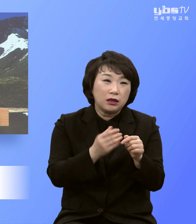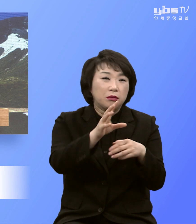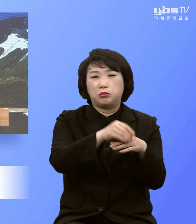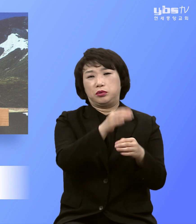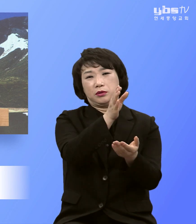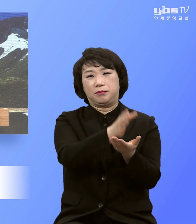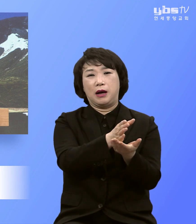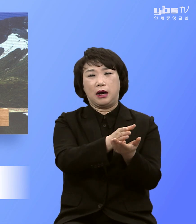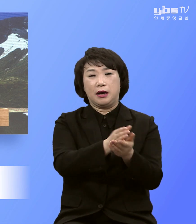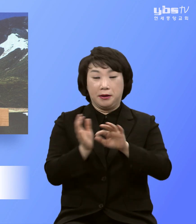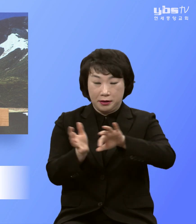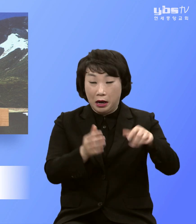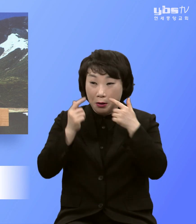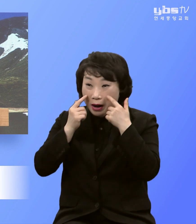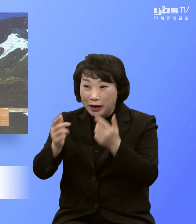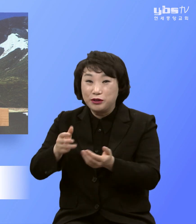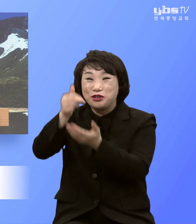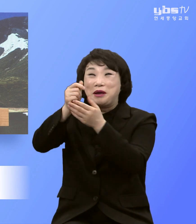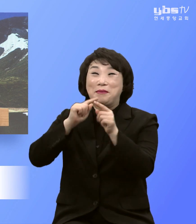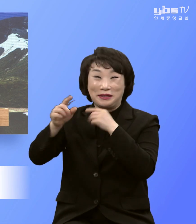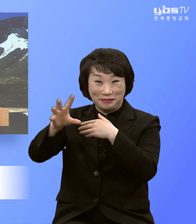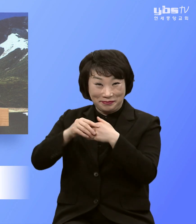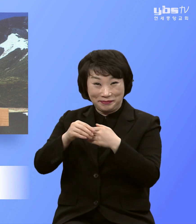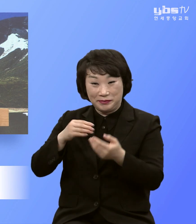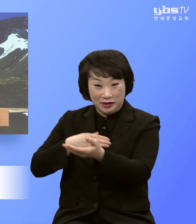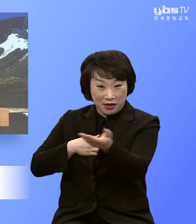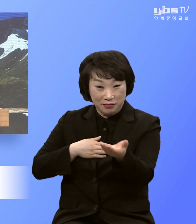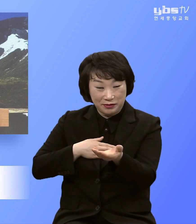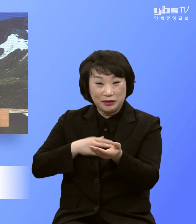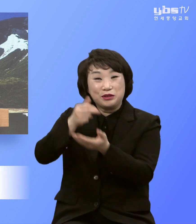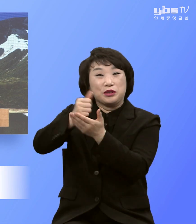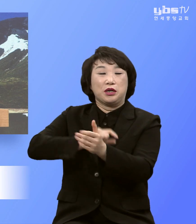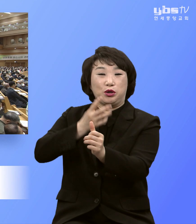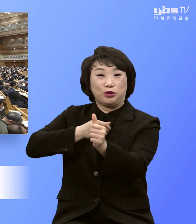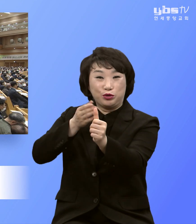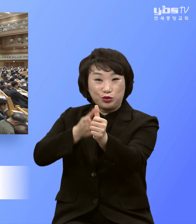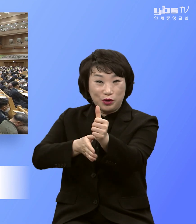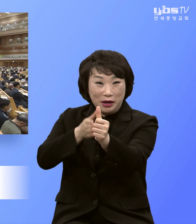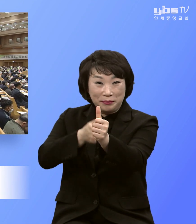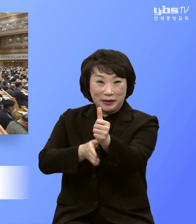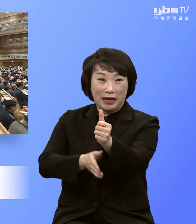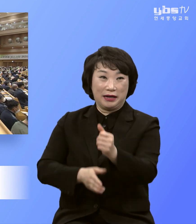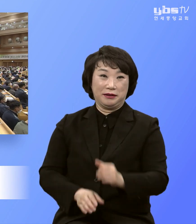말고 실제에 물들어 있는 여러분 되기를 주님의 이름으로 축원합니다.